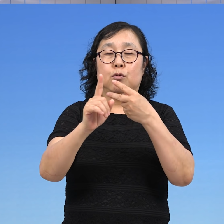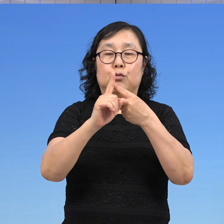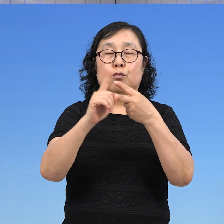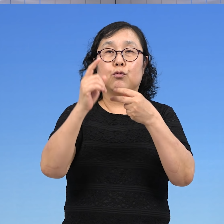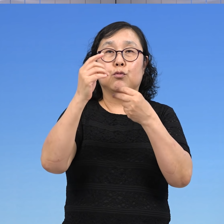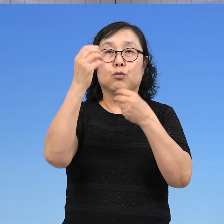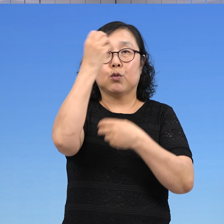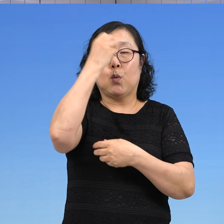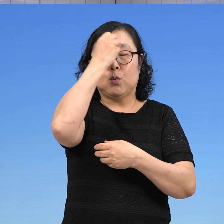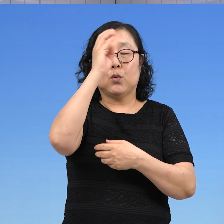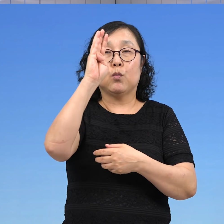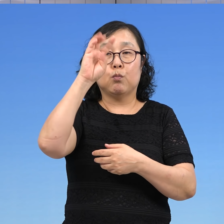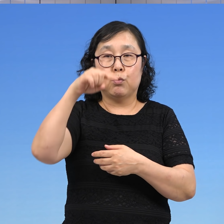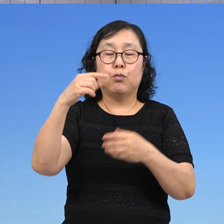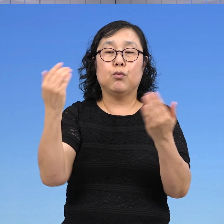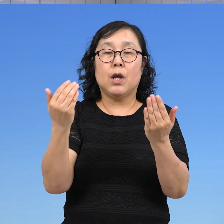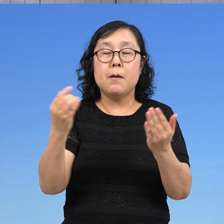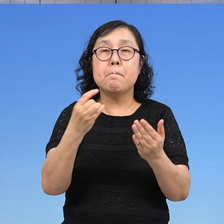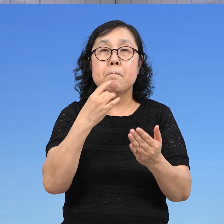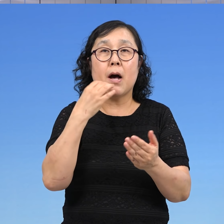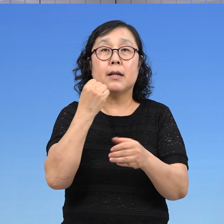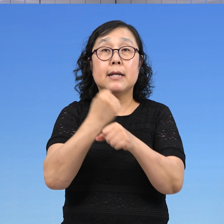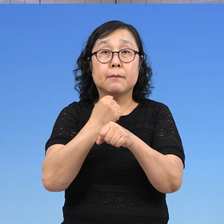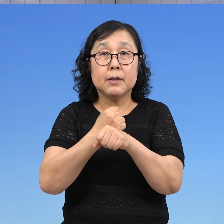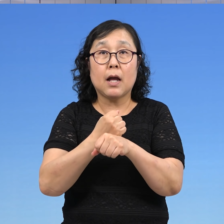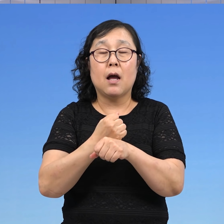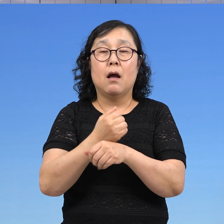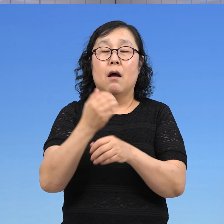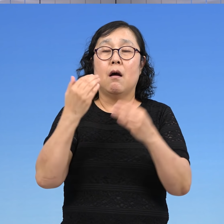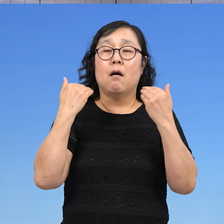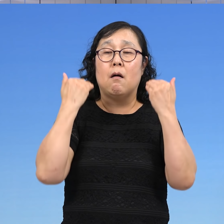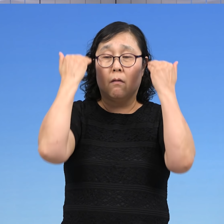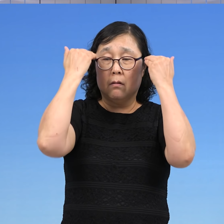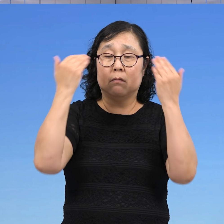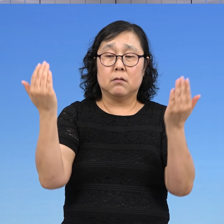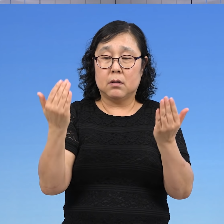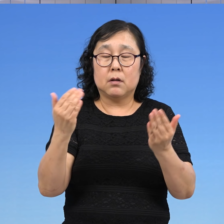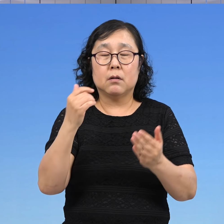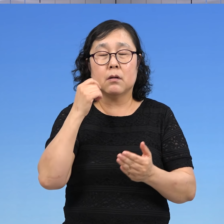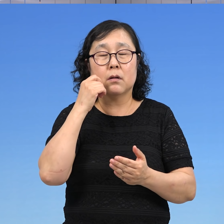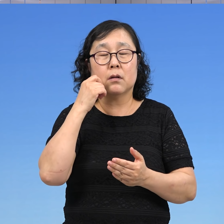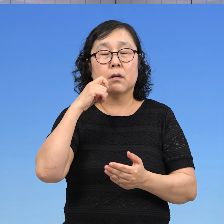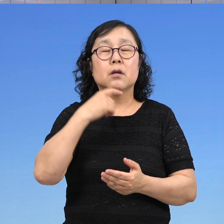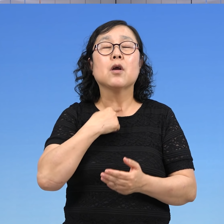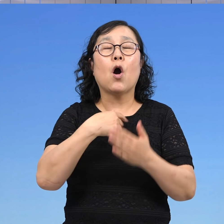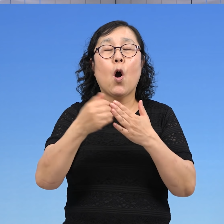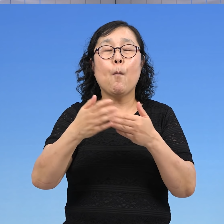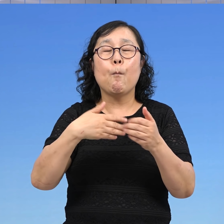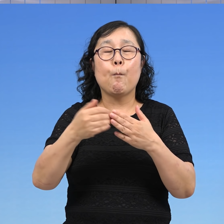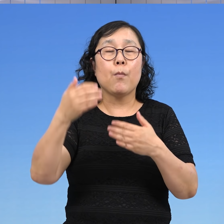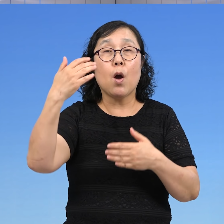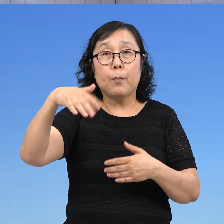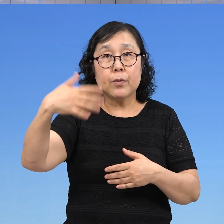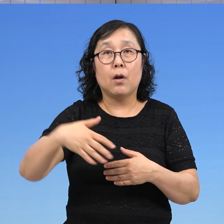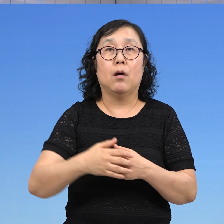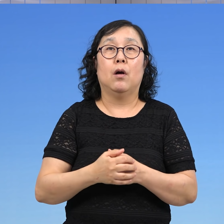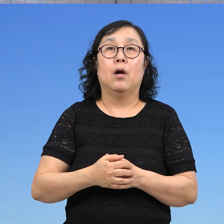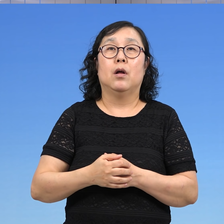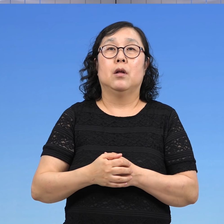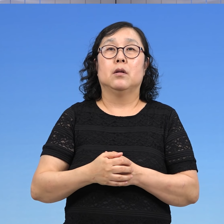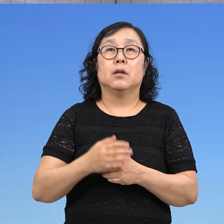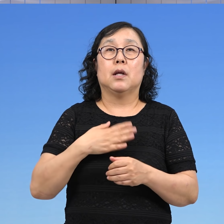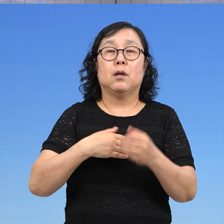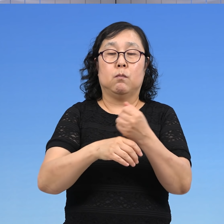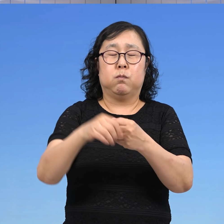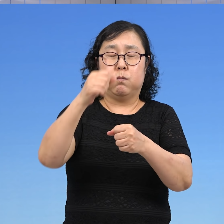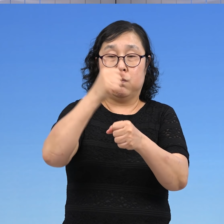이 제가 뭐 어른 사이의 회복 일을 했습니까 어른들 앞에서 설교를 해 보기로 했습니다 그래서 뭐 개척 초기에는 되게